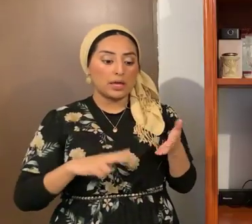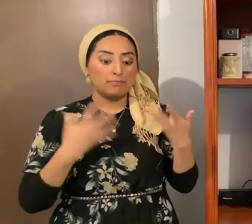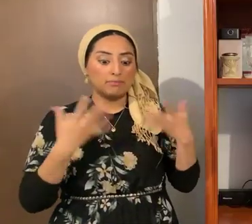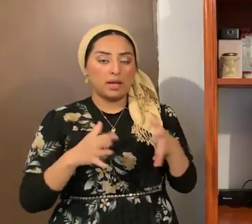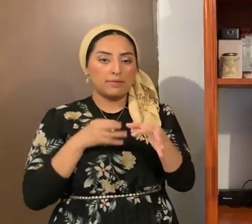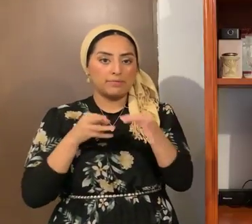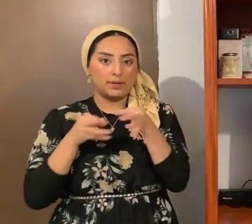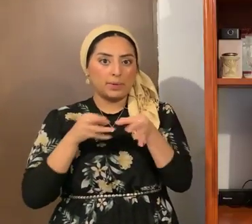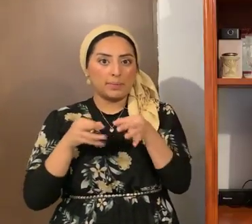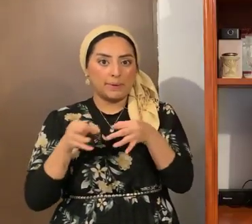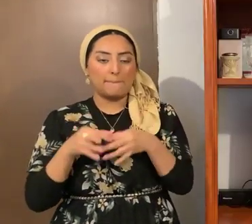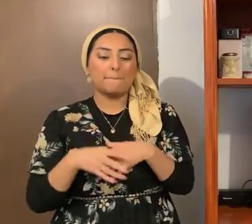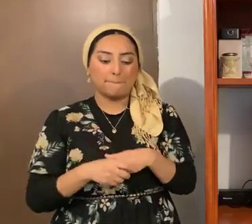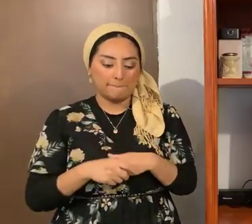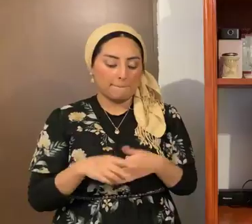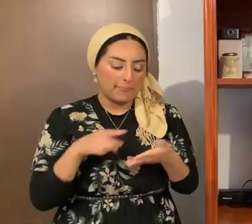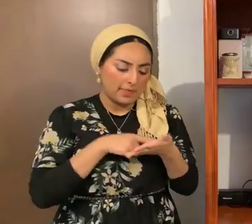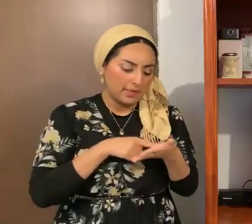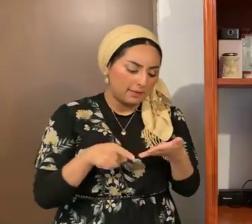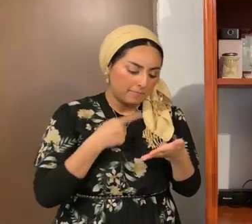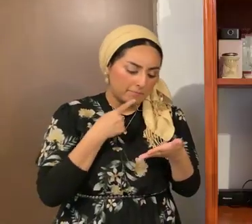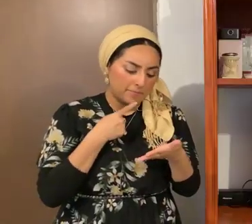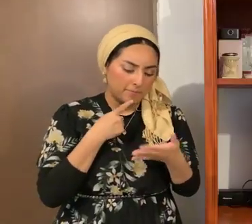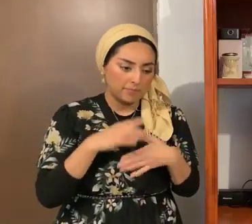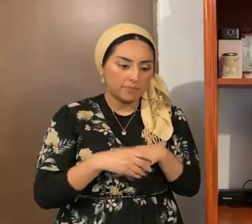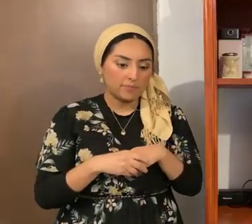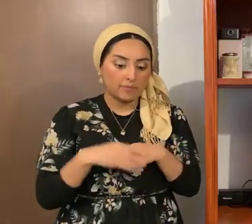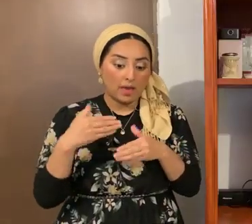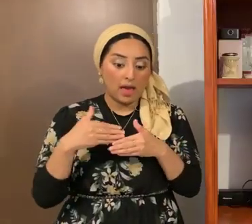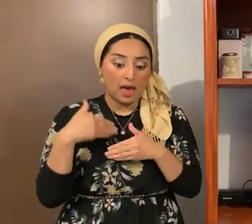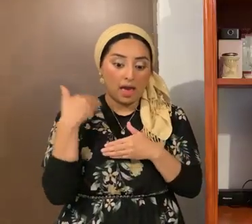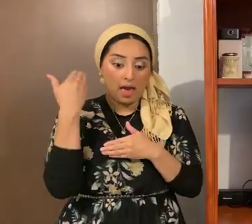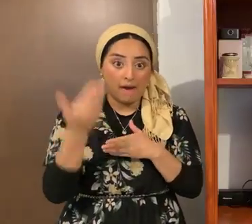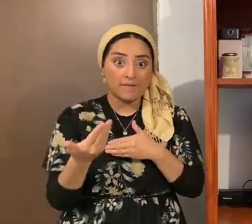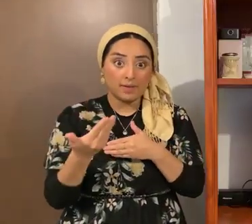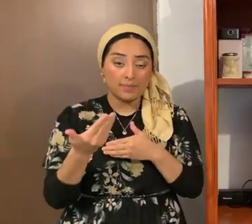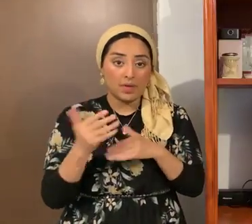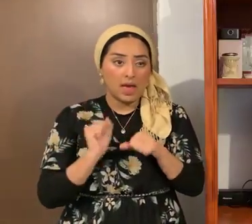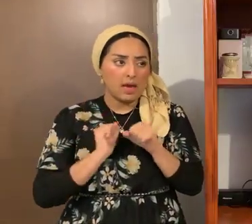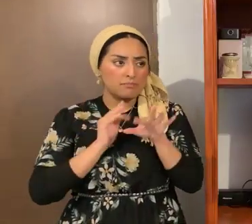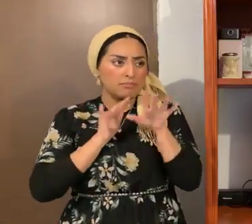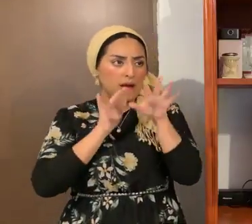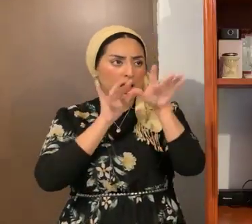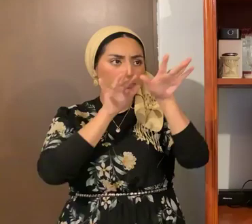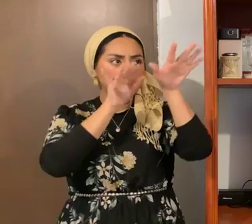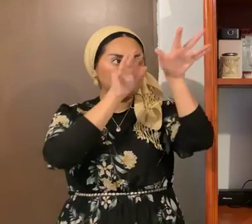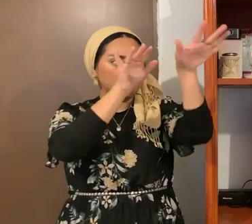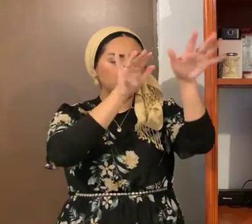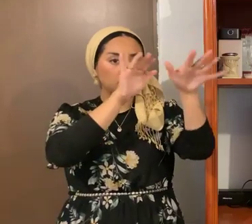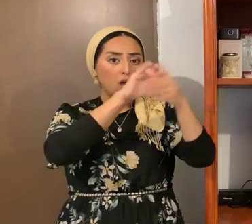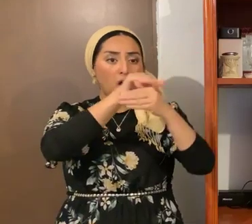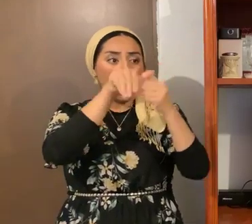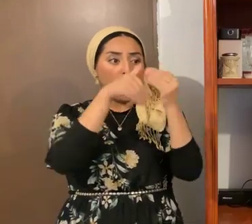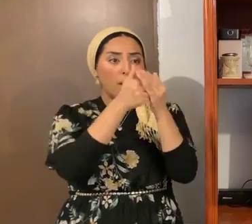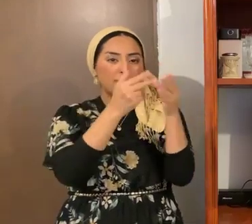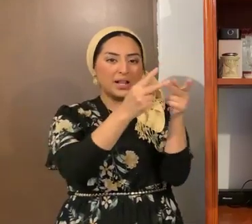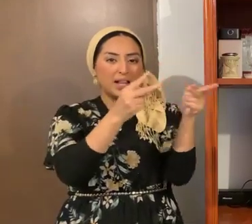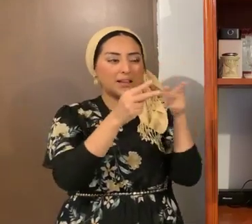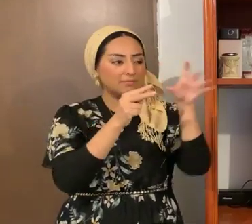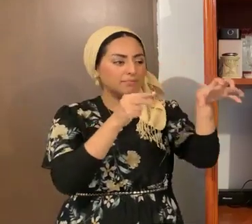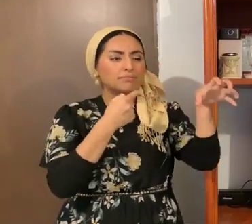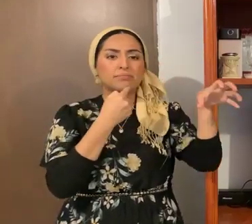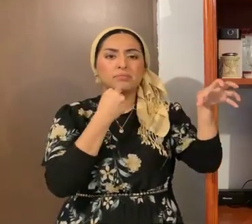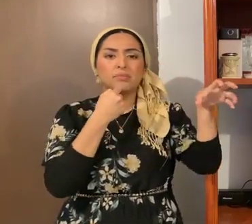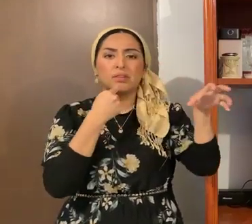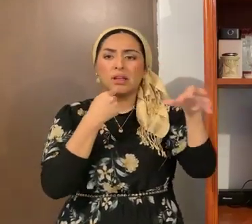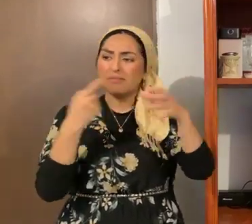un resumen o mensaje. Después subió Naas Amonita y acampó contra Jabes de Galad, y todos los de Jabes dijeron a Naas: